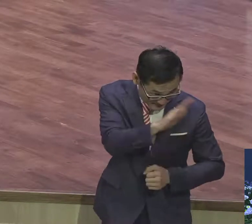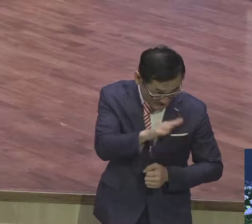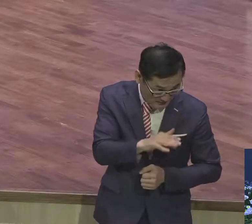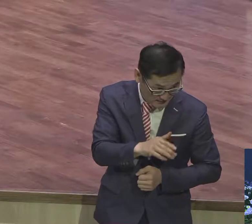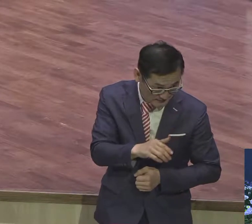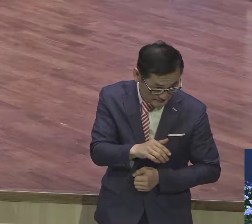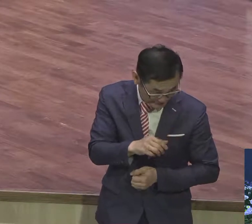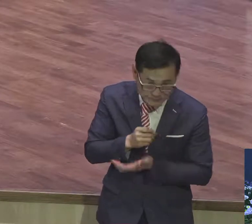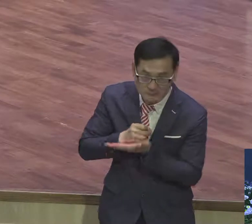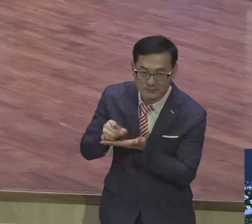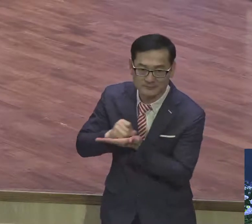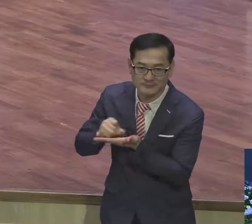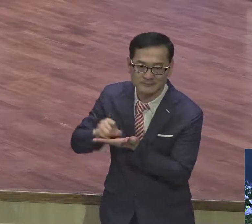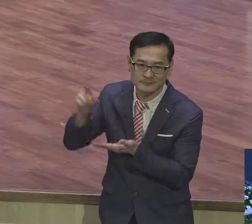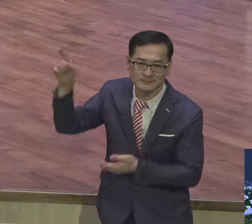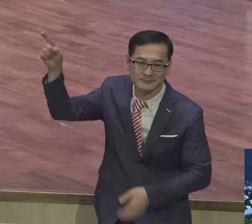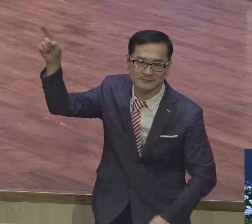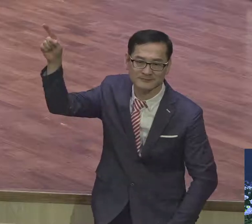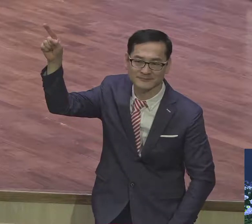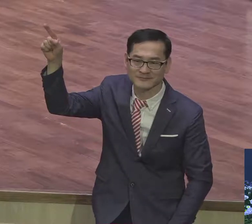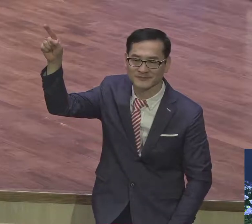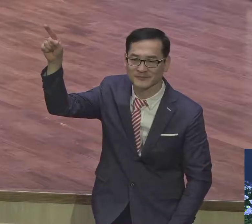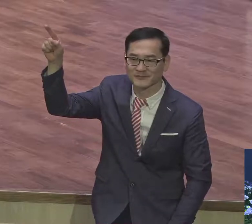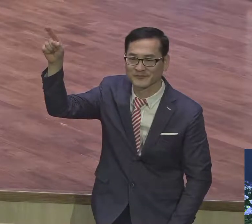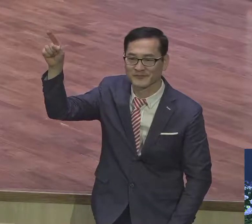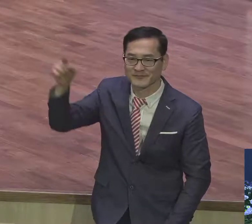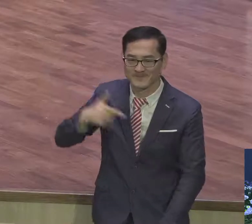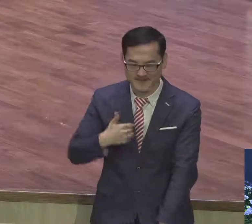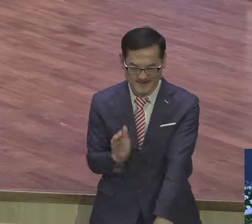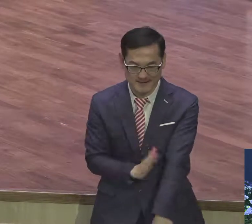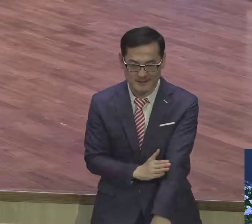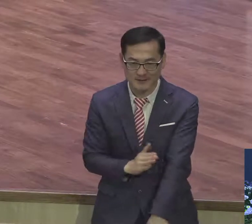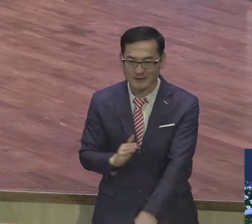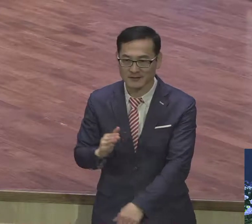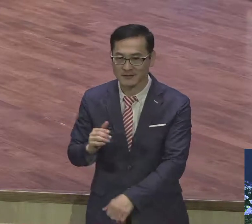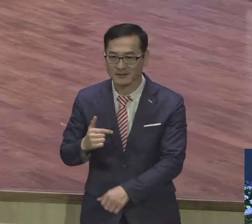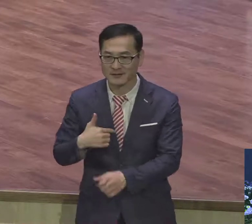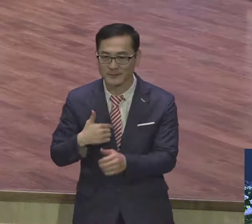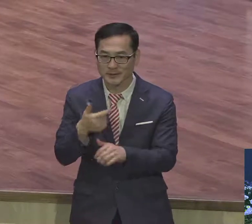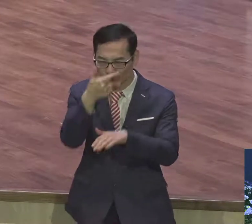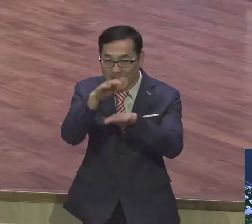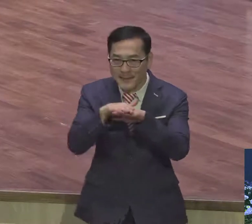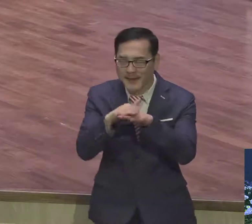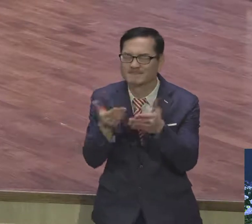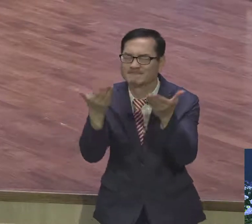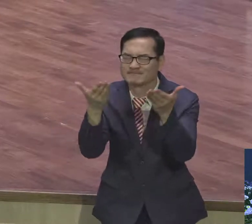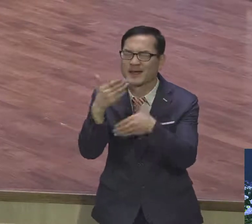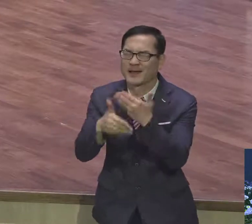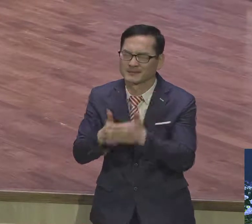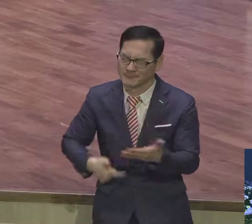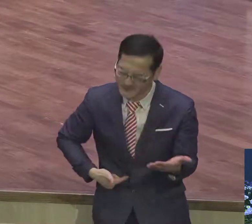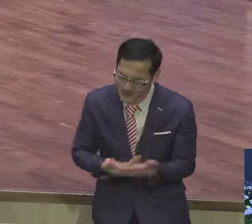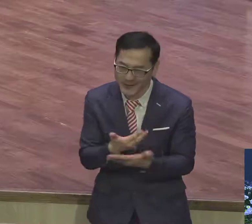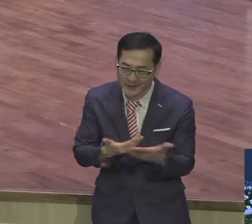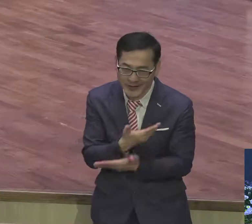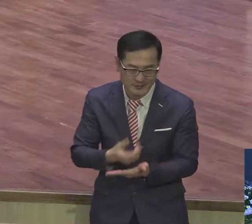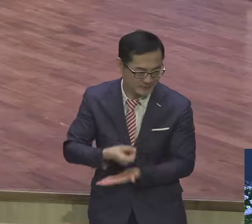신자는요. 하나피아나와서 예배하면 모두 잘못된 거 다 지어버려요. 잘한 것만 딱 상급 주죠.